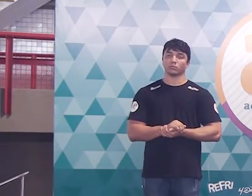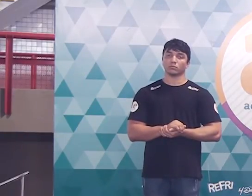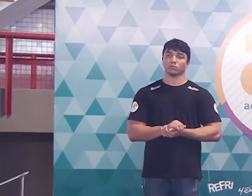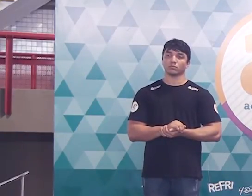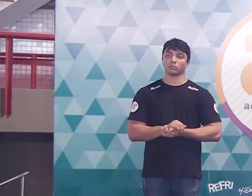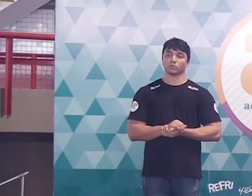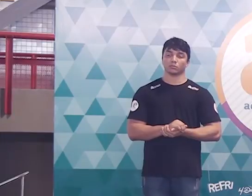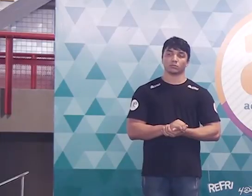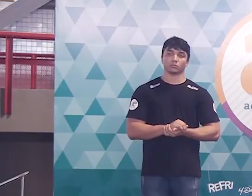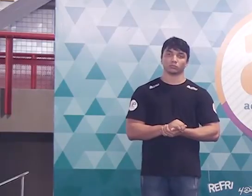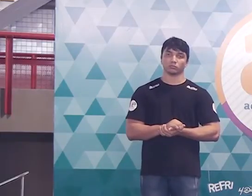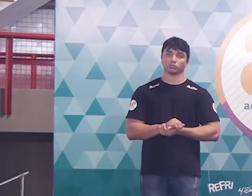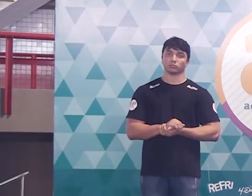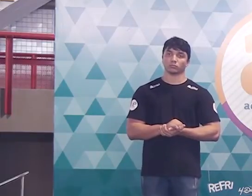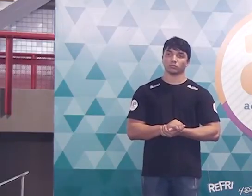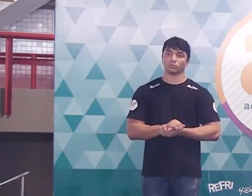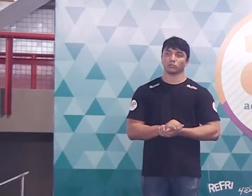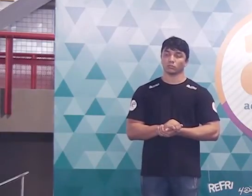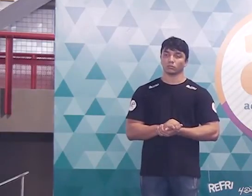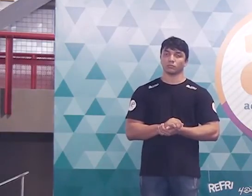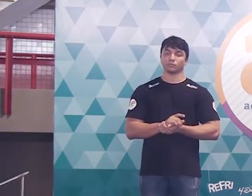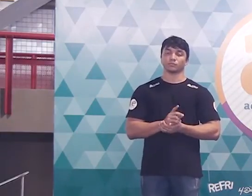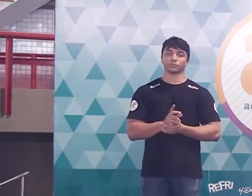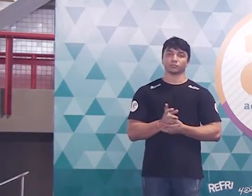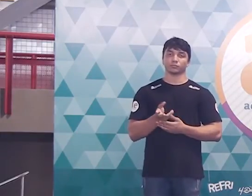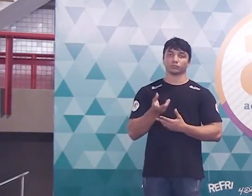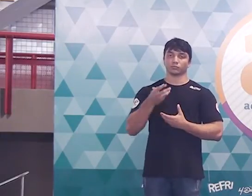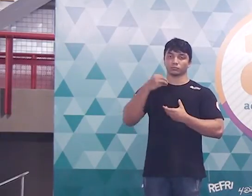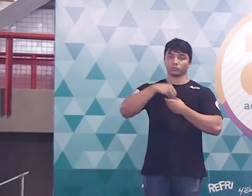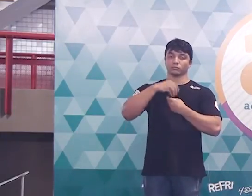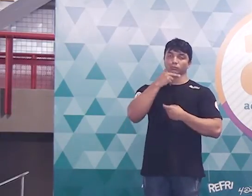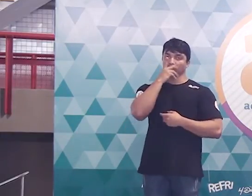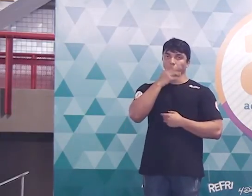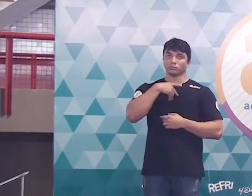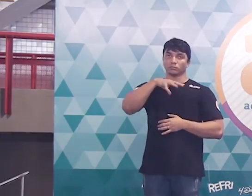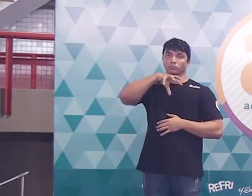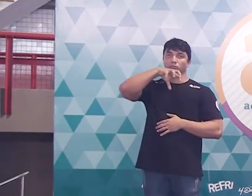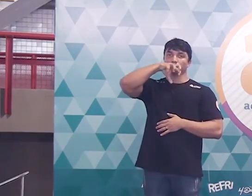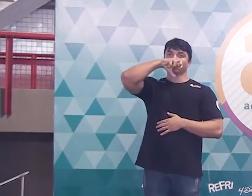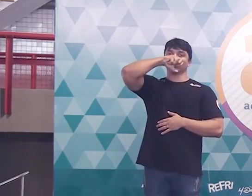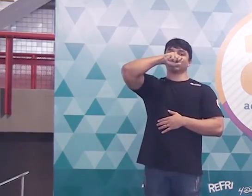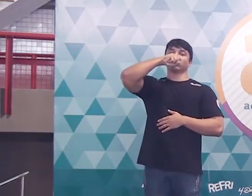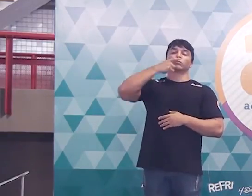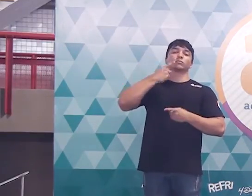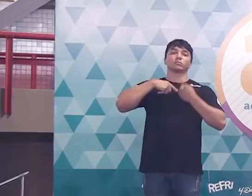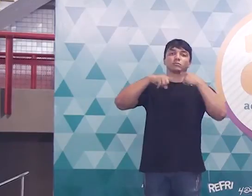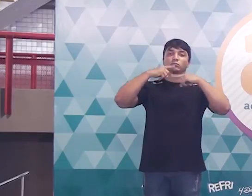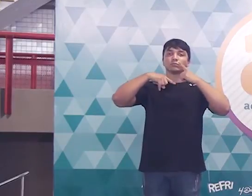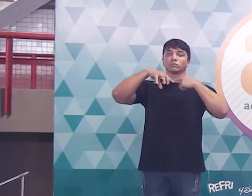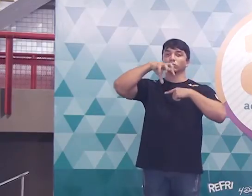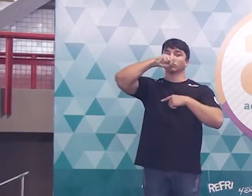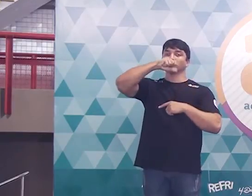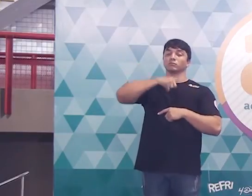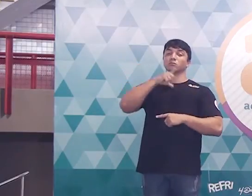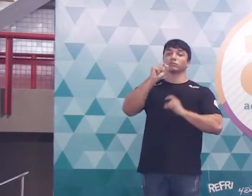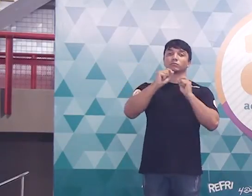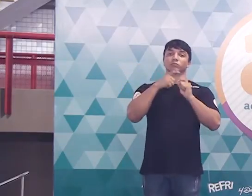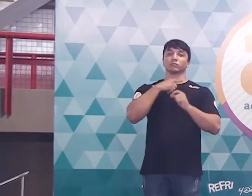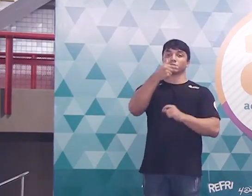no seu corpo, né? E o que é eliminado. Pronto. Quando você faz a inspiração, o que é que tem na